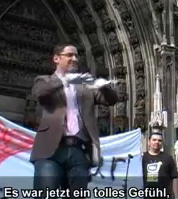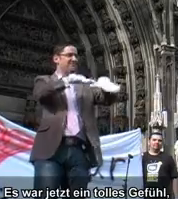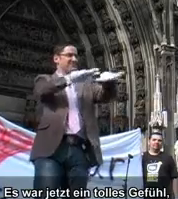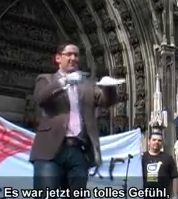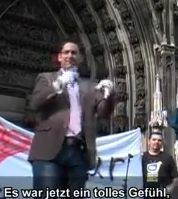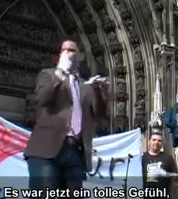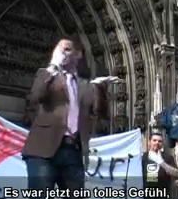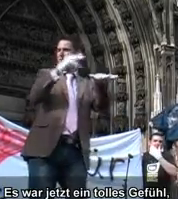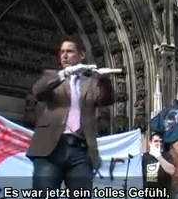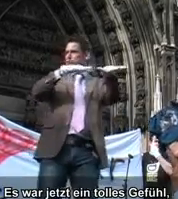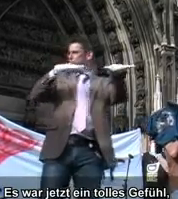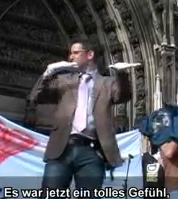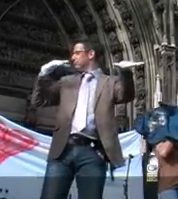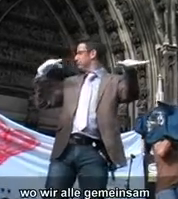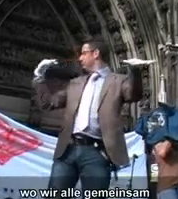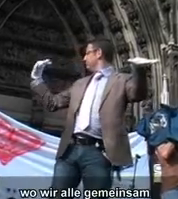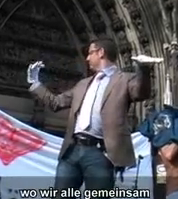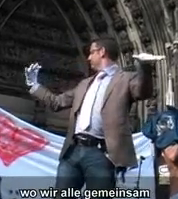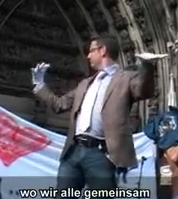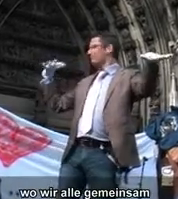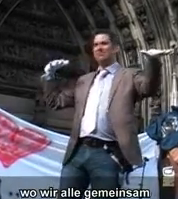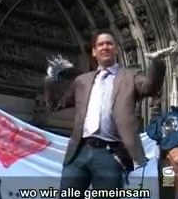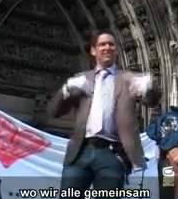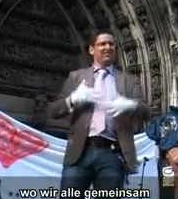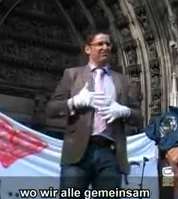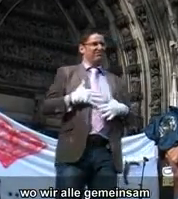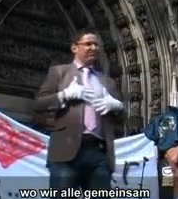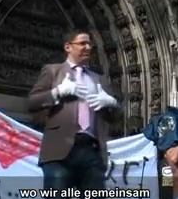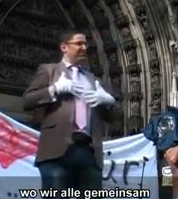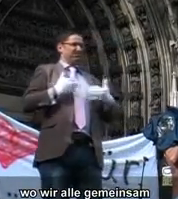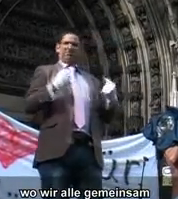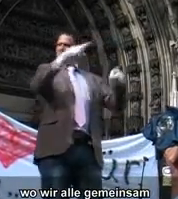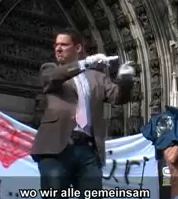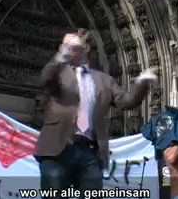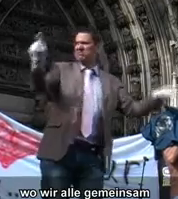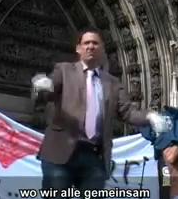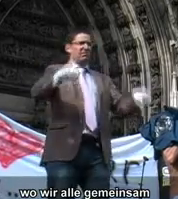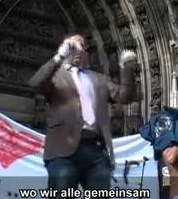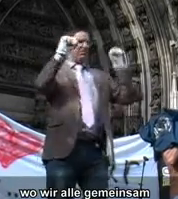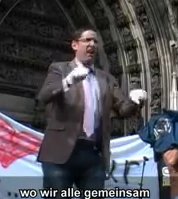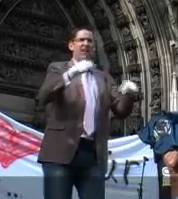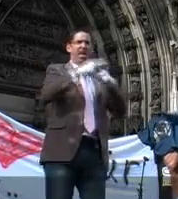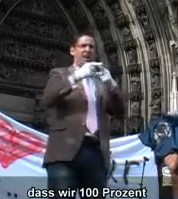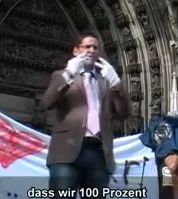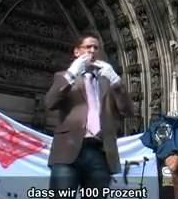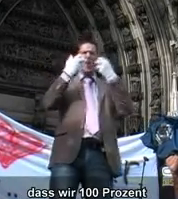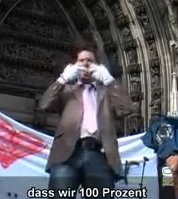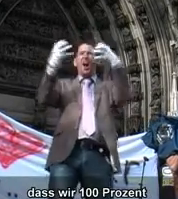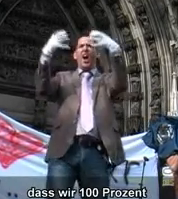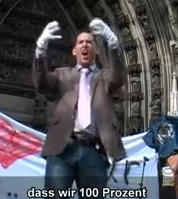Es war ein tolles Gefühl, die Demonstration zu sehen, die ganzen Gehörlosen, Schwerhörigen und CI-Träger auf der Straße. Es ist ein tolles Gefühl.